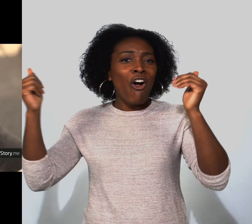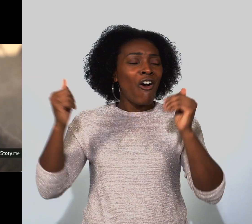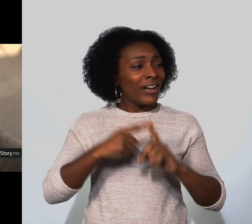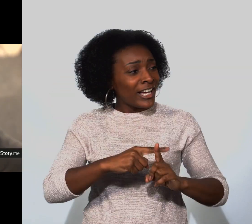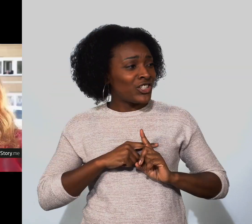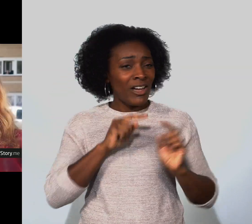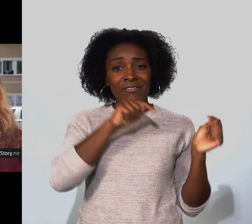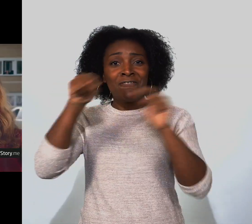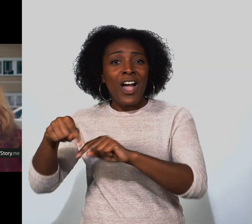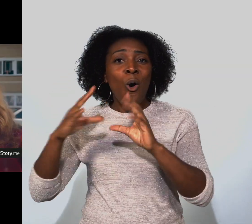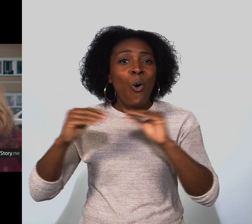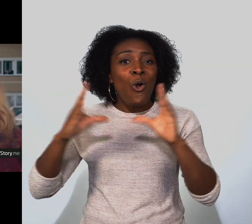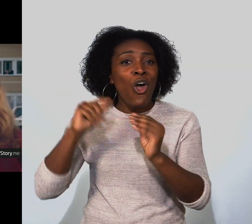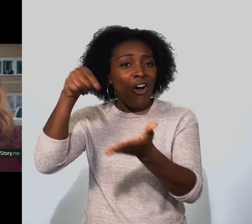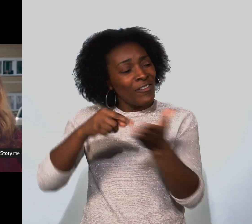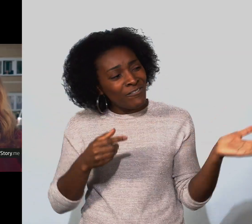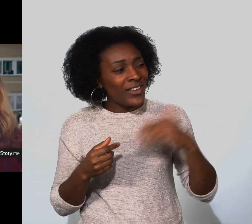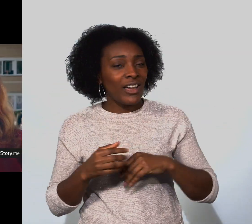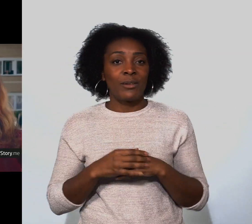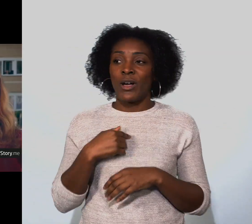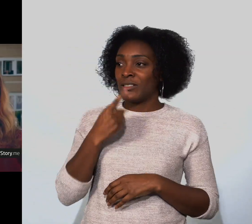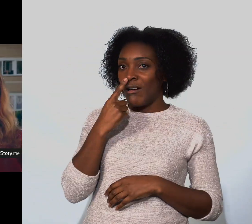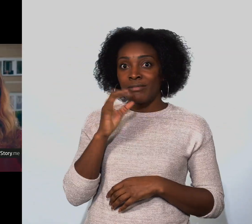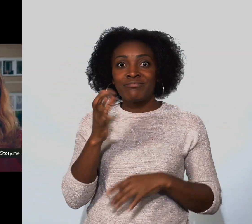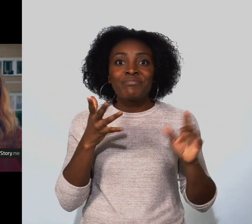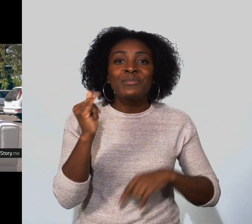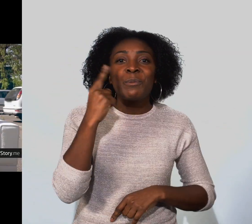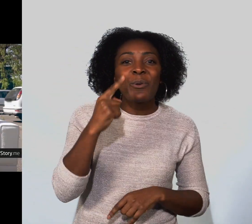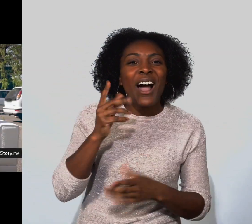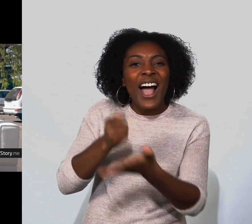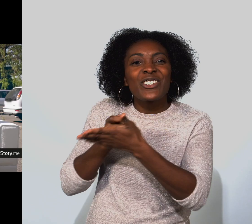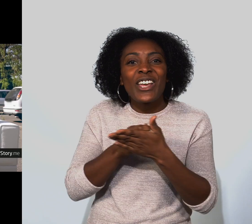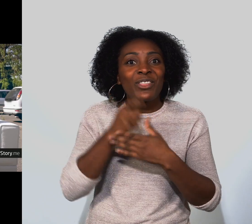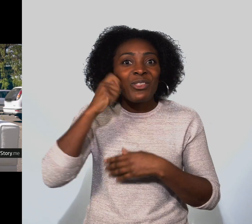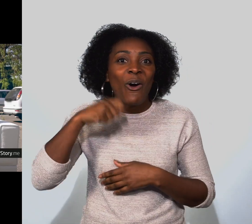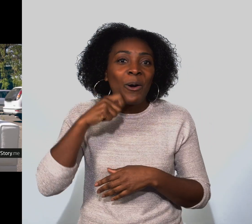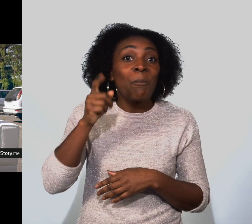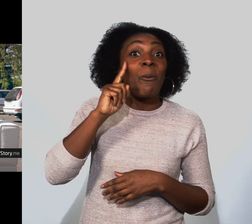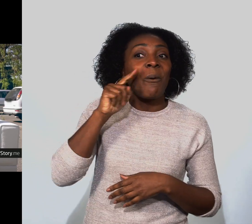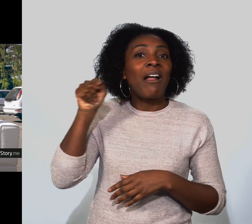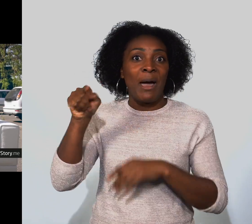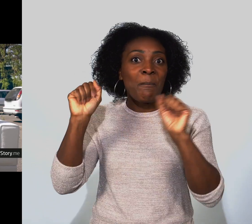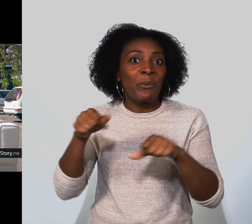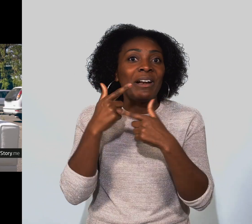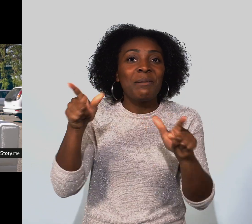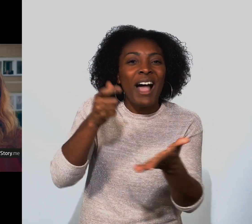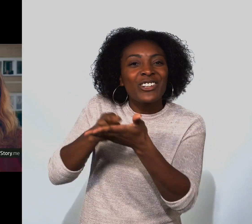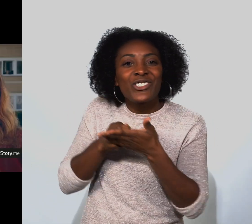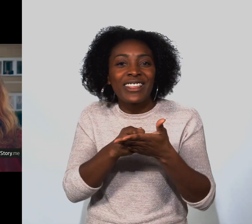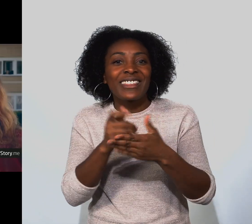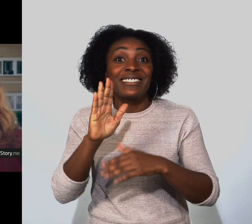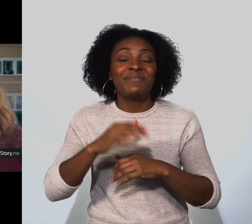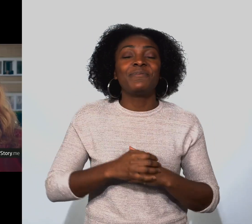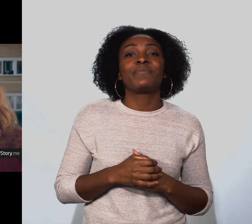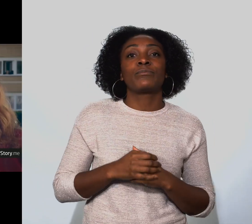et ça se passe en Hollande. Et moi, j'y suis allée juste pour faire mes courses, pour avoir des consommations.